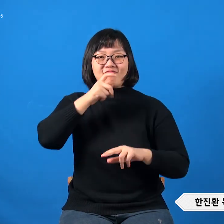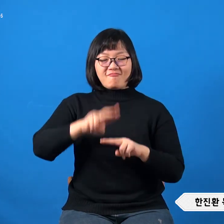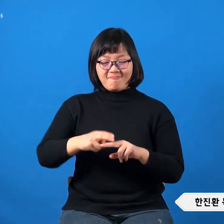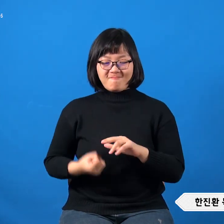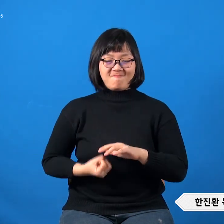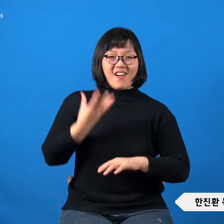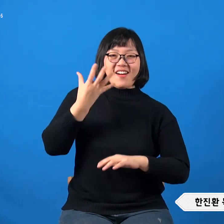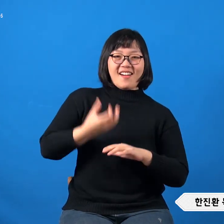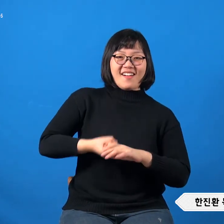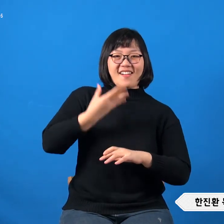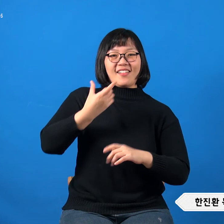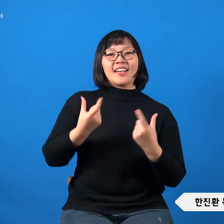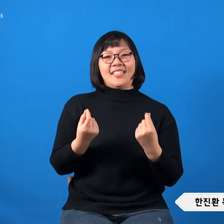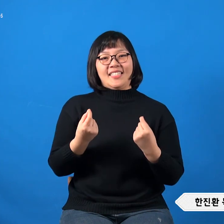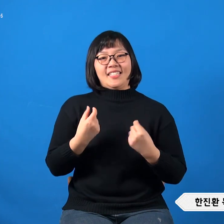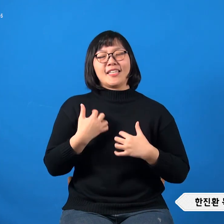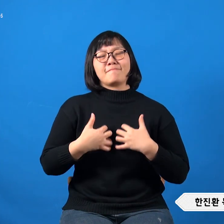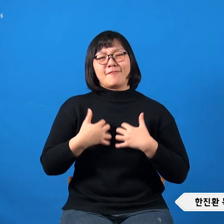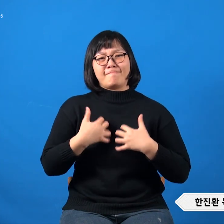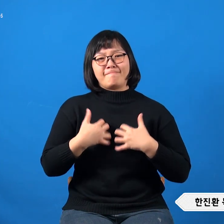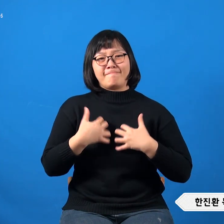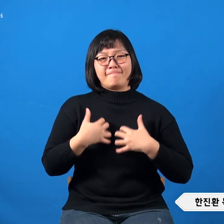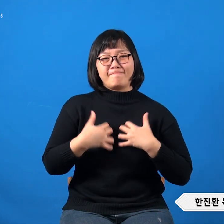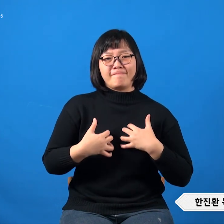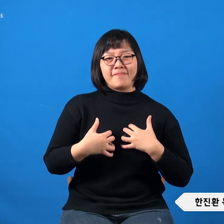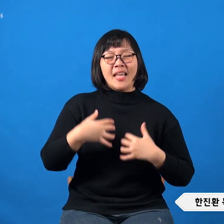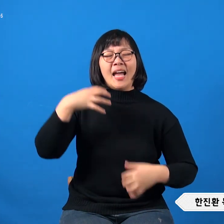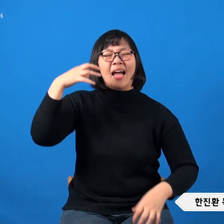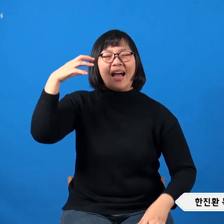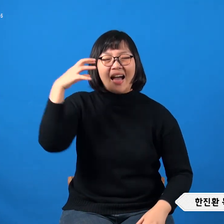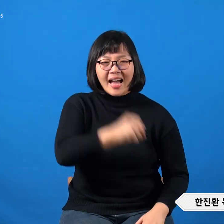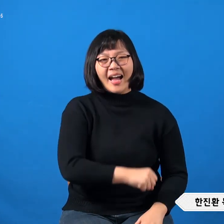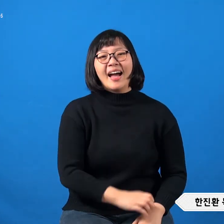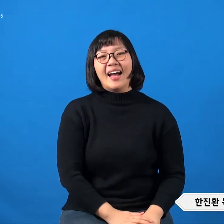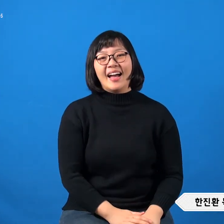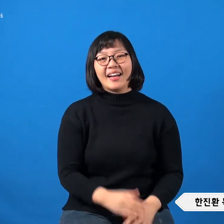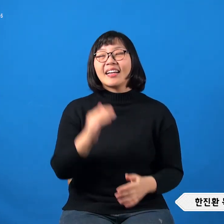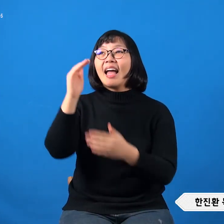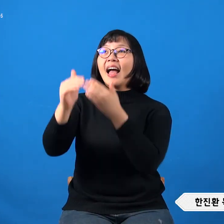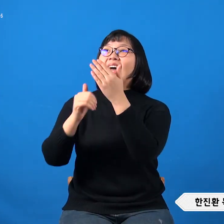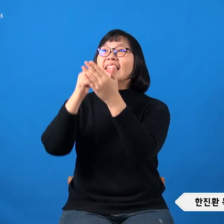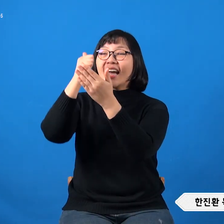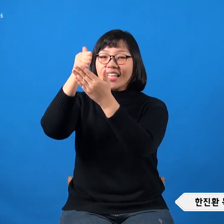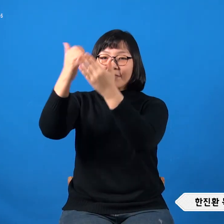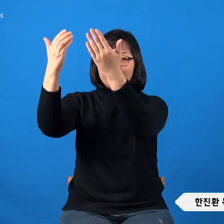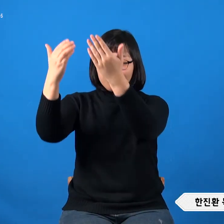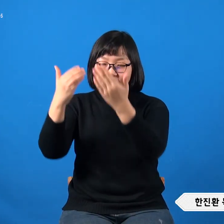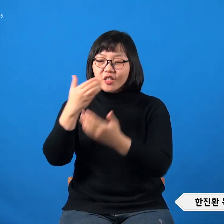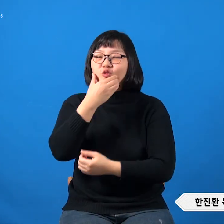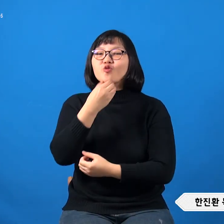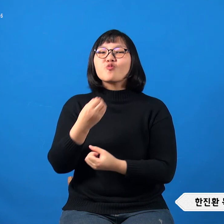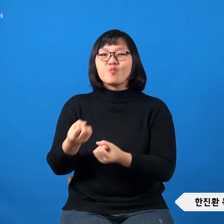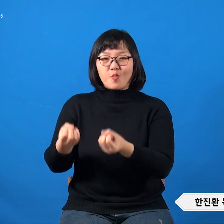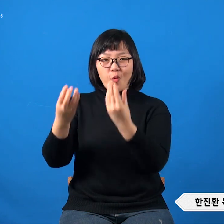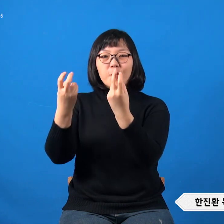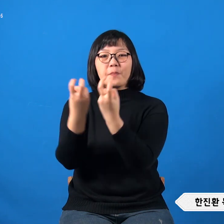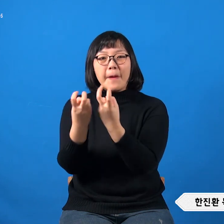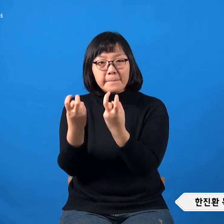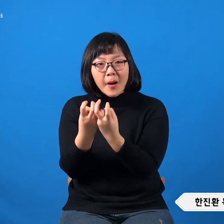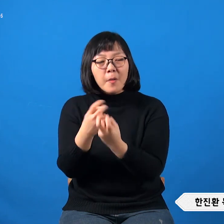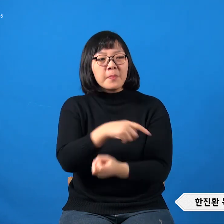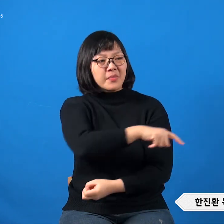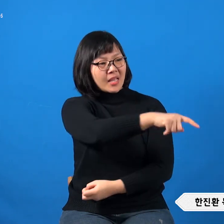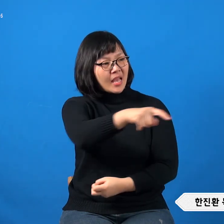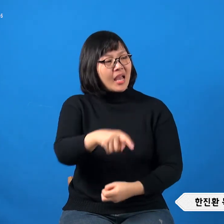그러면서 이게 나를 위해서 주시는 하나님의 이 축복의 프로그램이라는